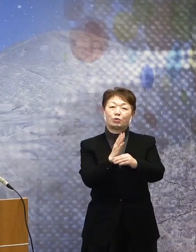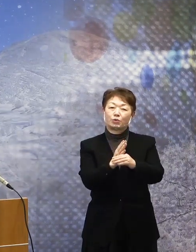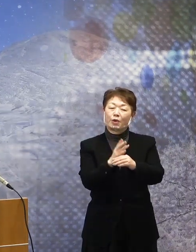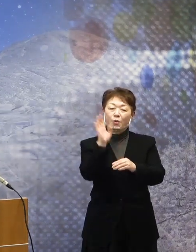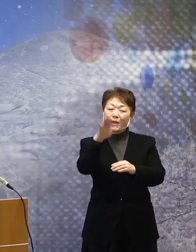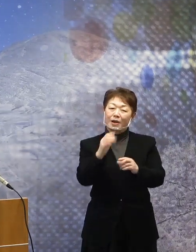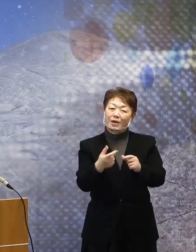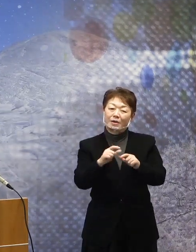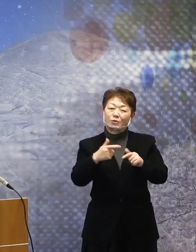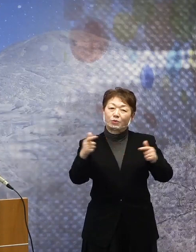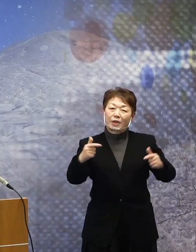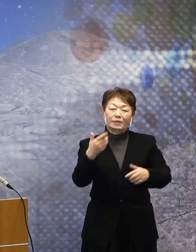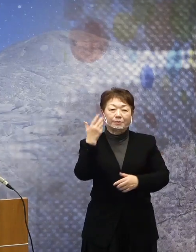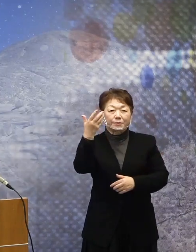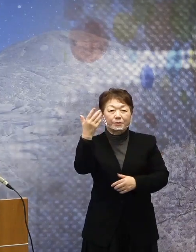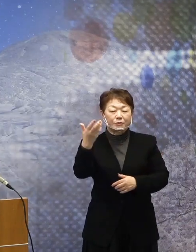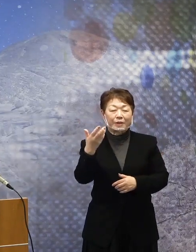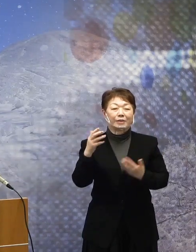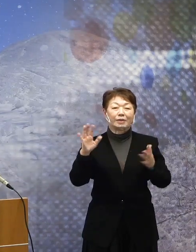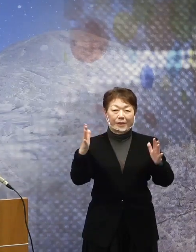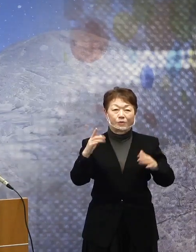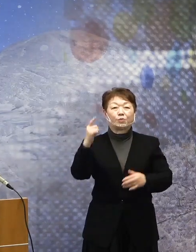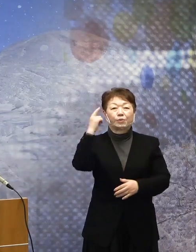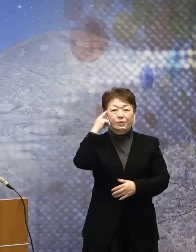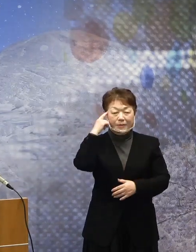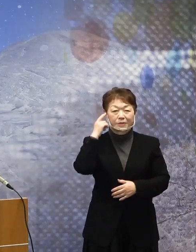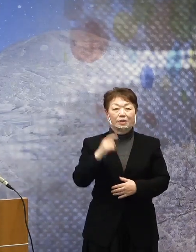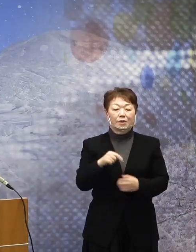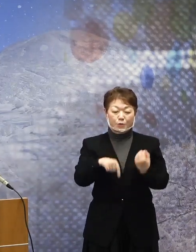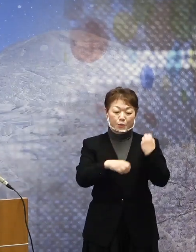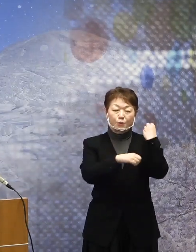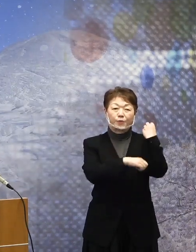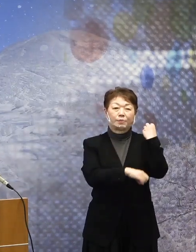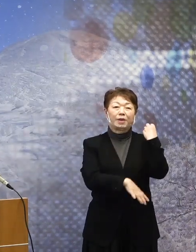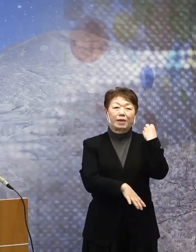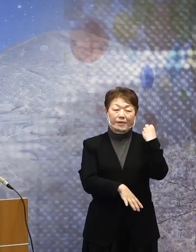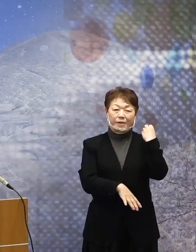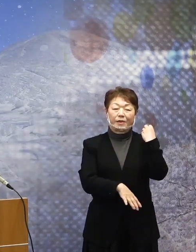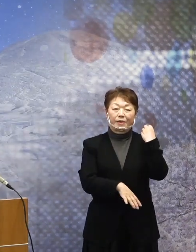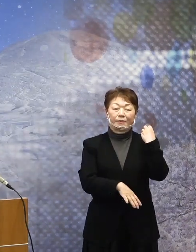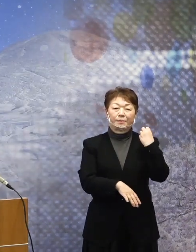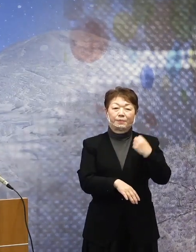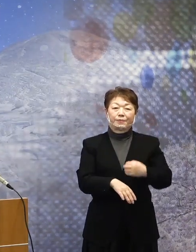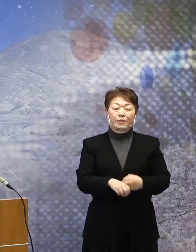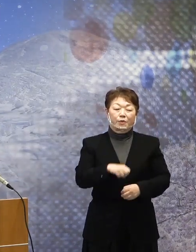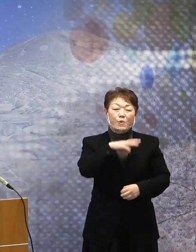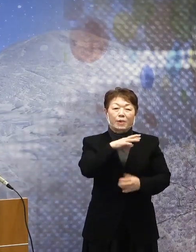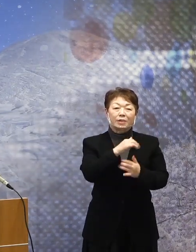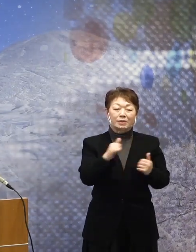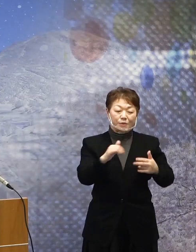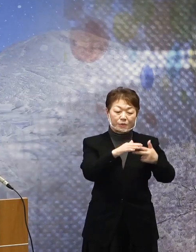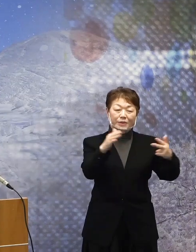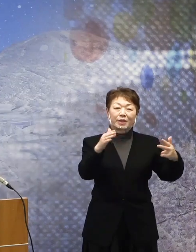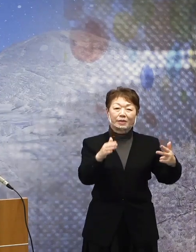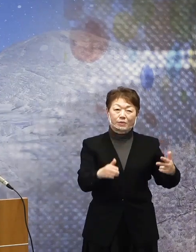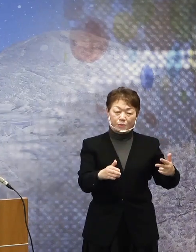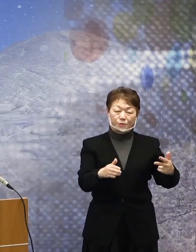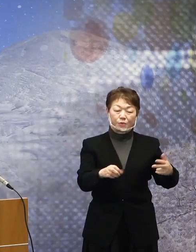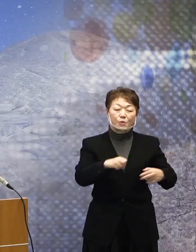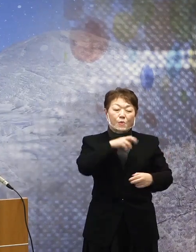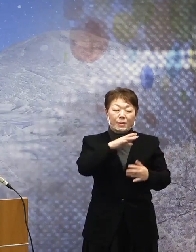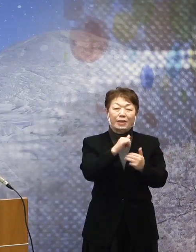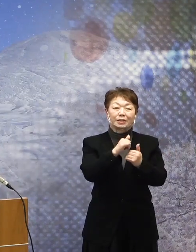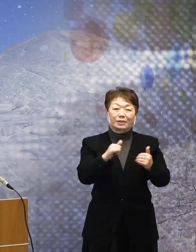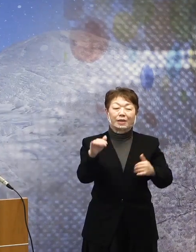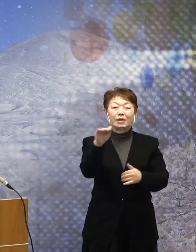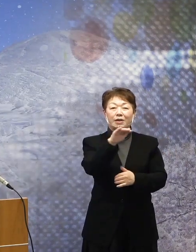れから拡大が見込まれるという状況に一旦はなっていません。そうしたことを踏まえて、まずはこの高齢世代